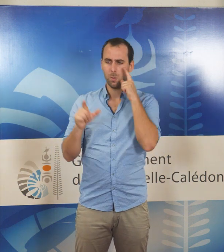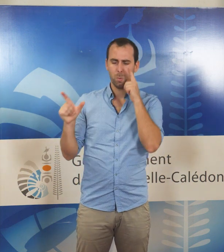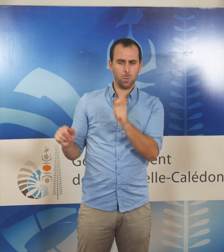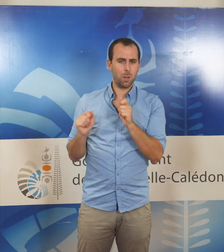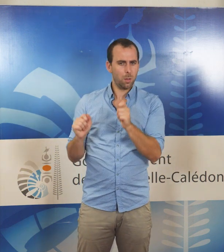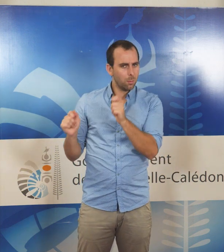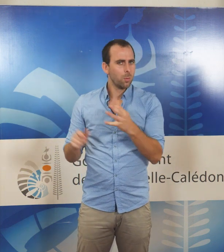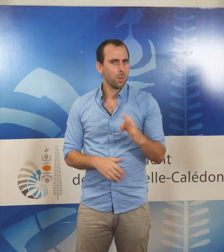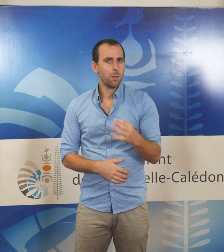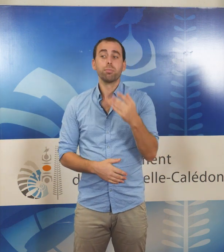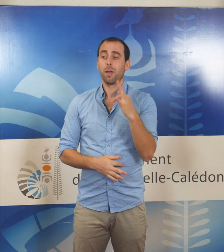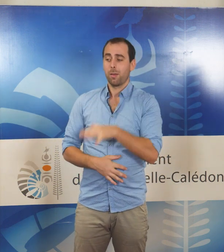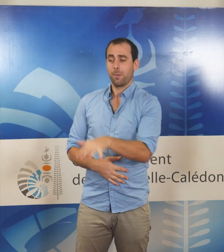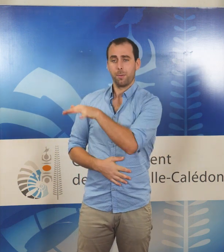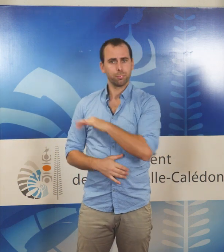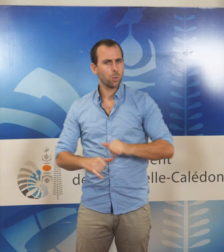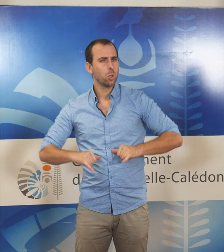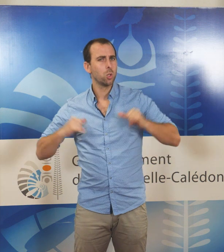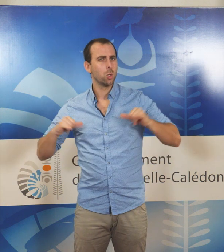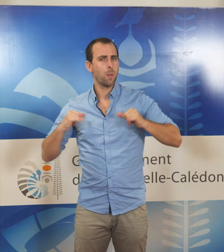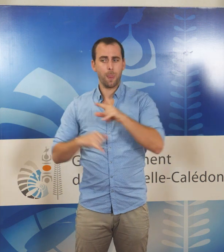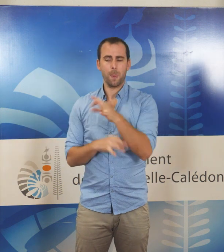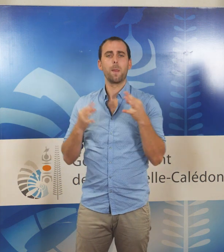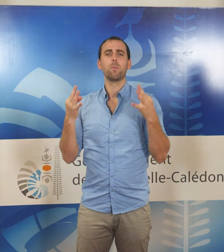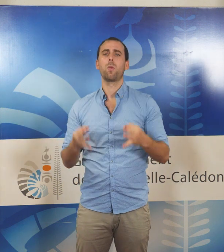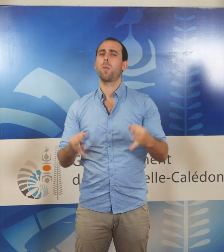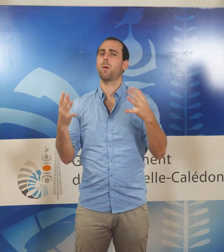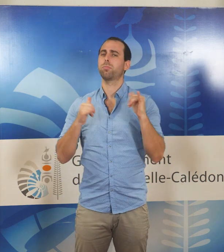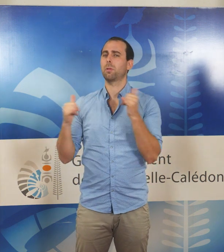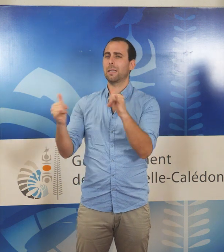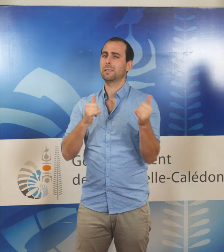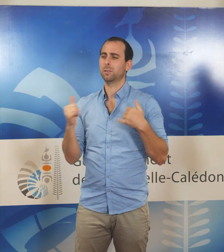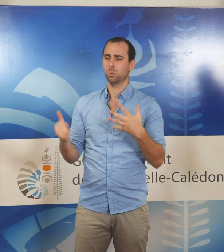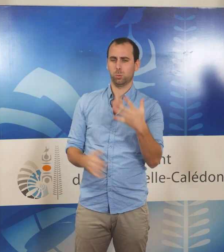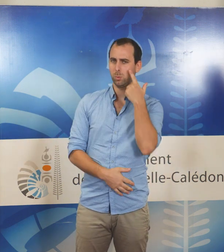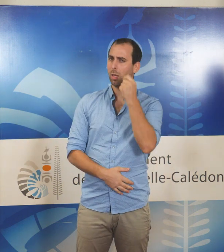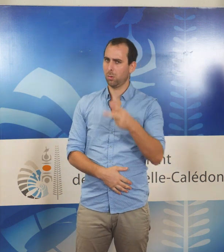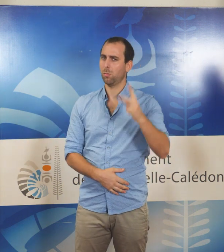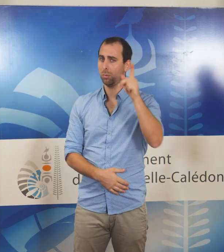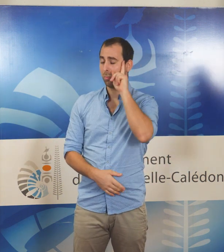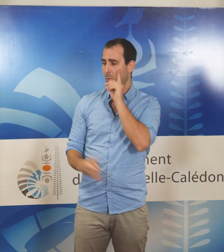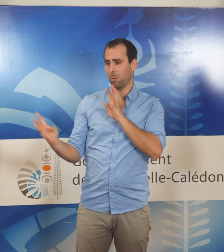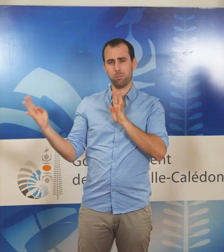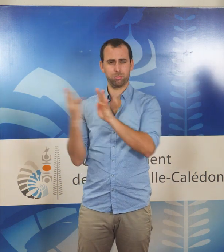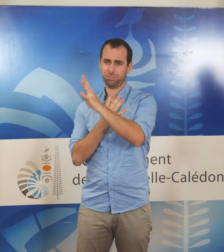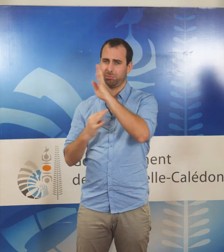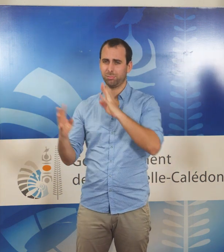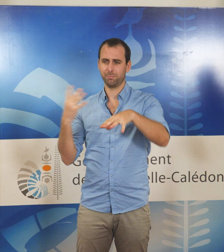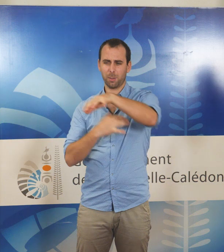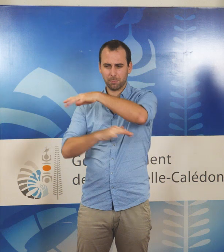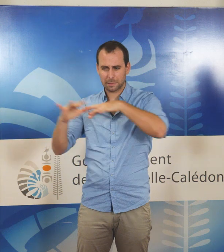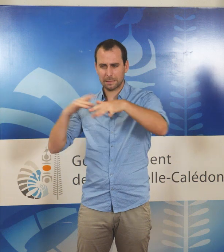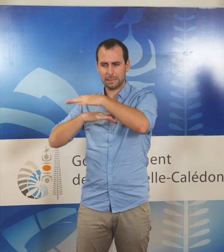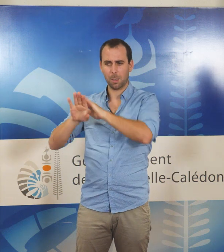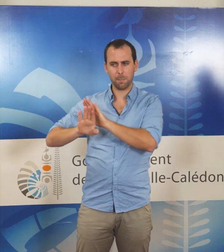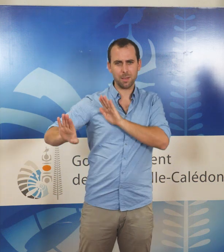plus jeunes, il s'agit d'être vigilant sur les temps de récréation puisque la distanciation sociale est plus difficile sur ces temps de récréation.